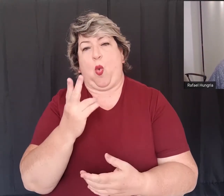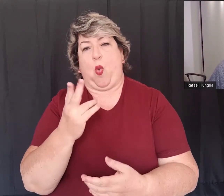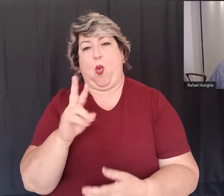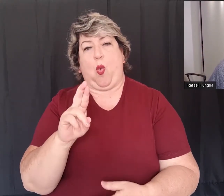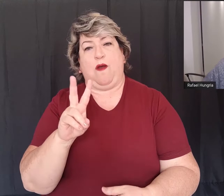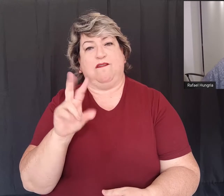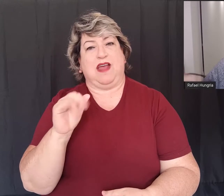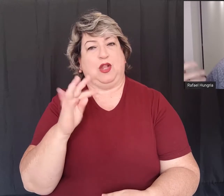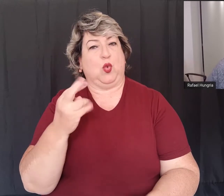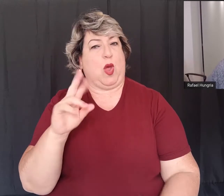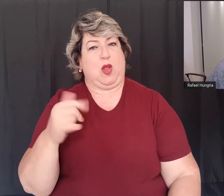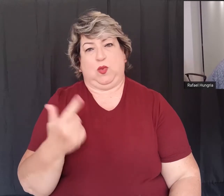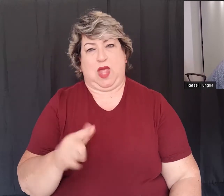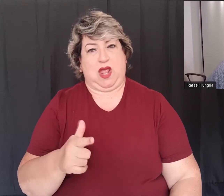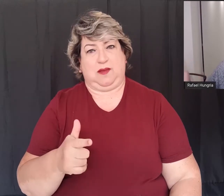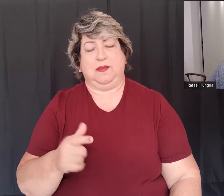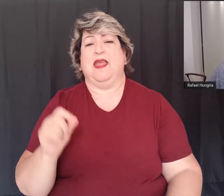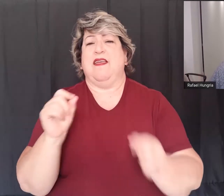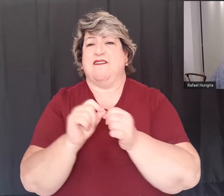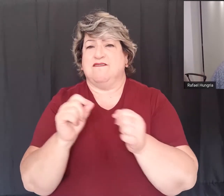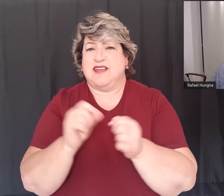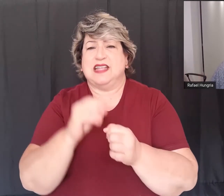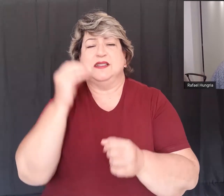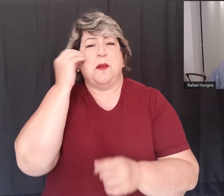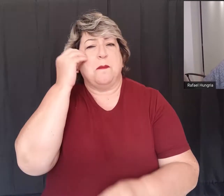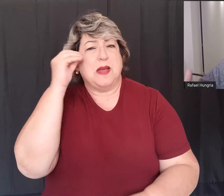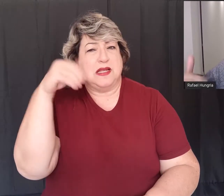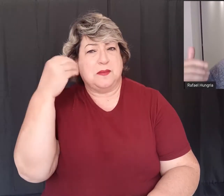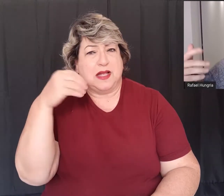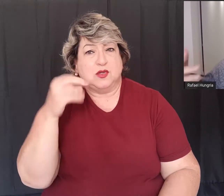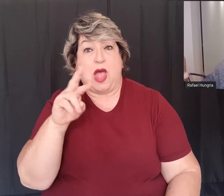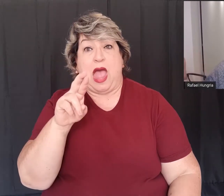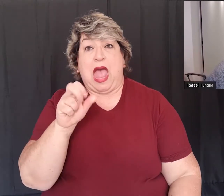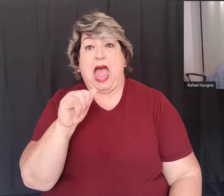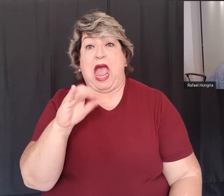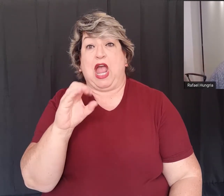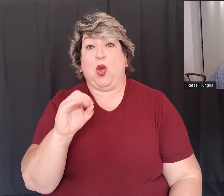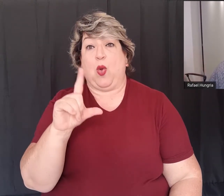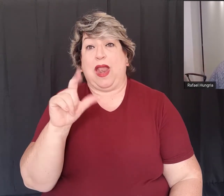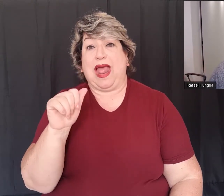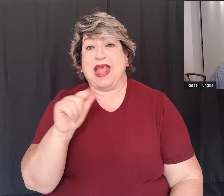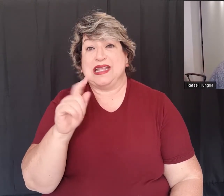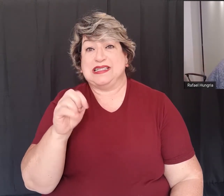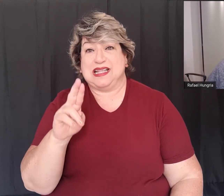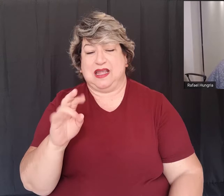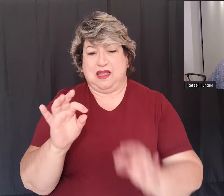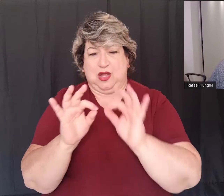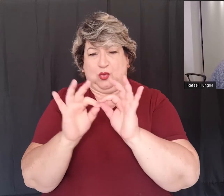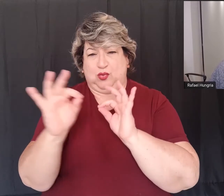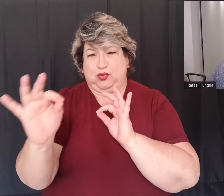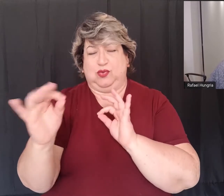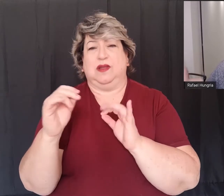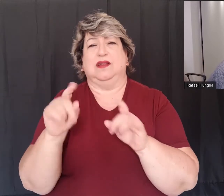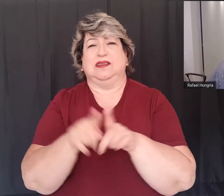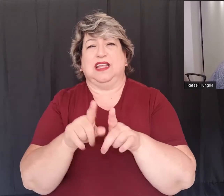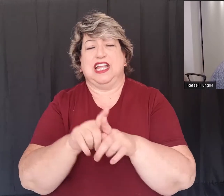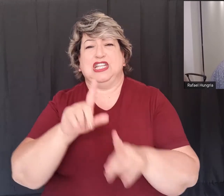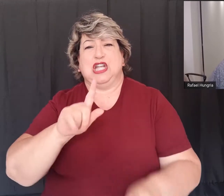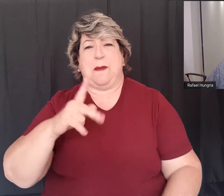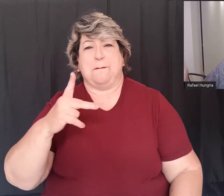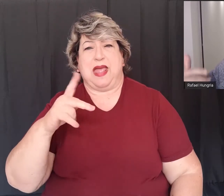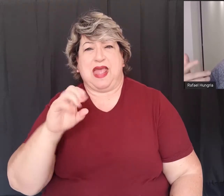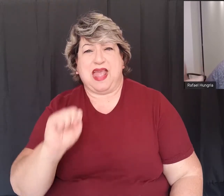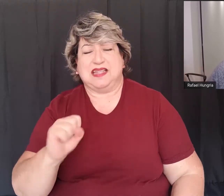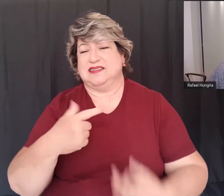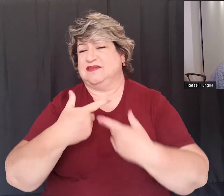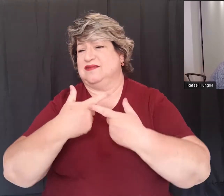havia curvatura. Fizemos testes com raio laser também, mais de 33 quilômetros de distância. Fizemos testes com ondas de rádio,